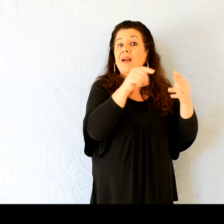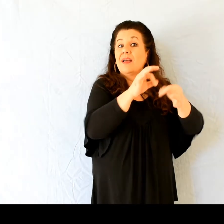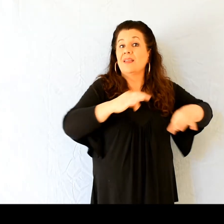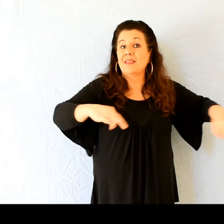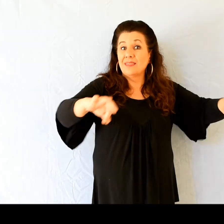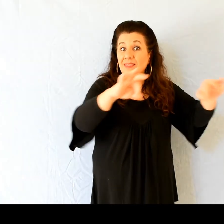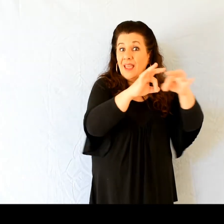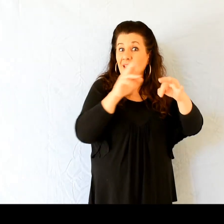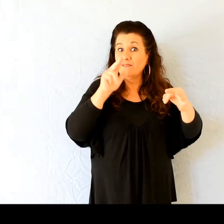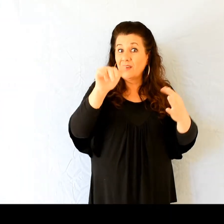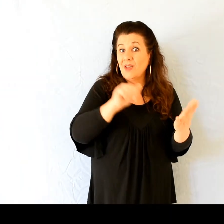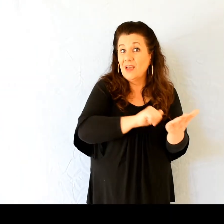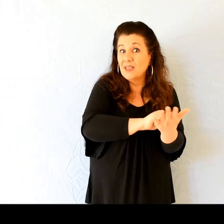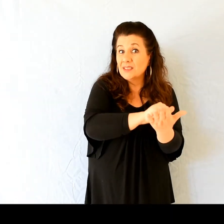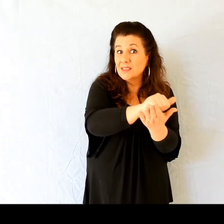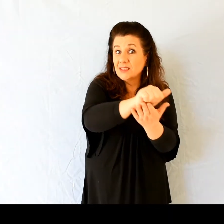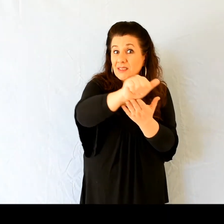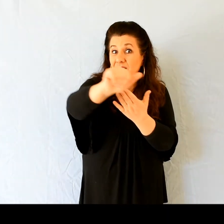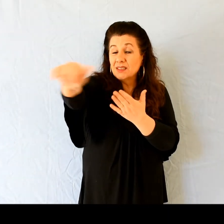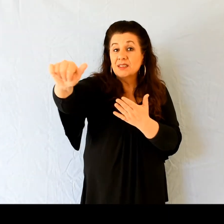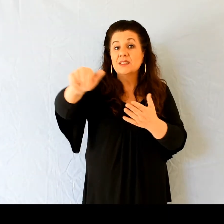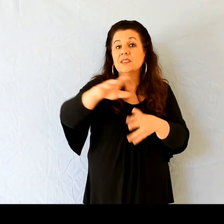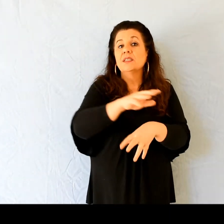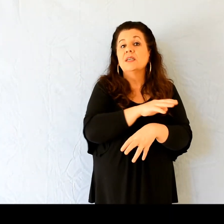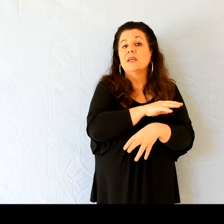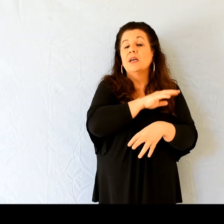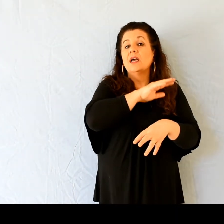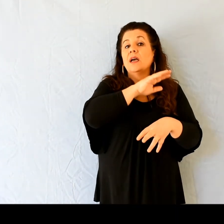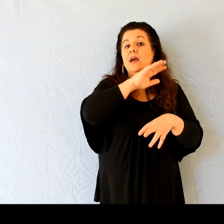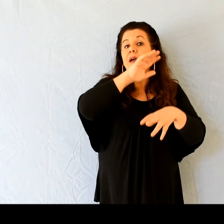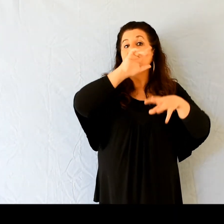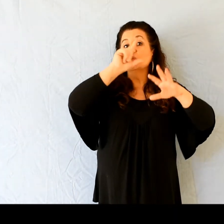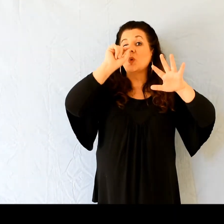compensé par ce repos tous les sabbats profanés.